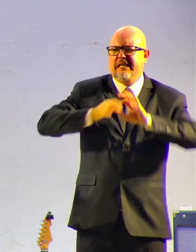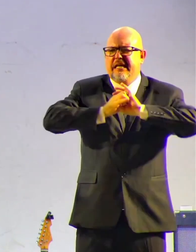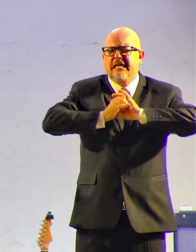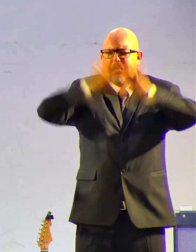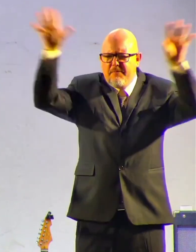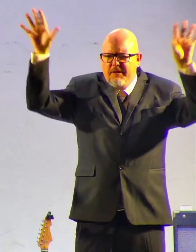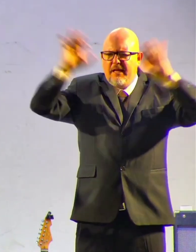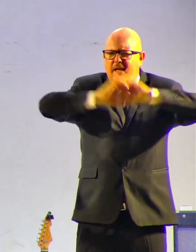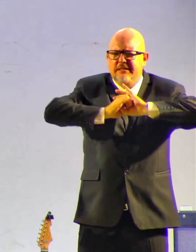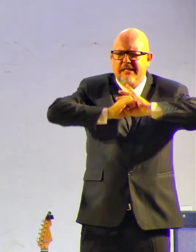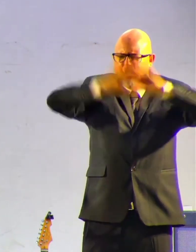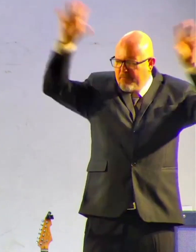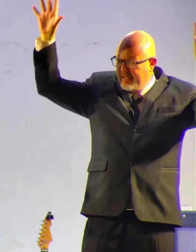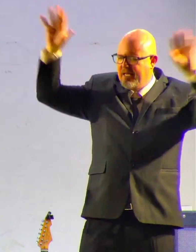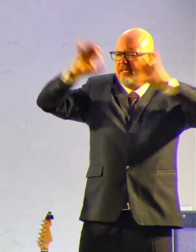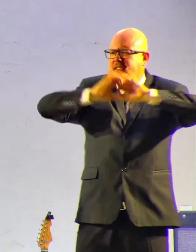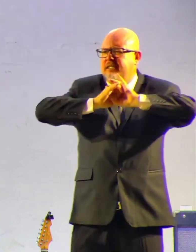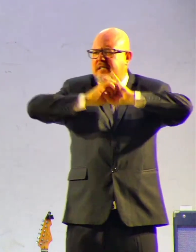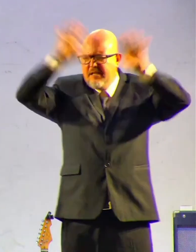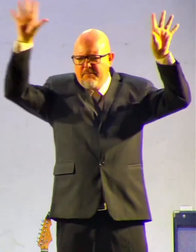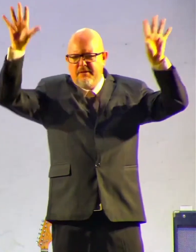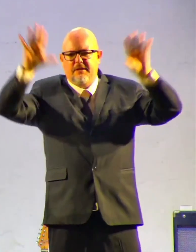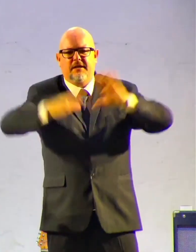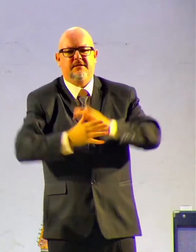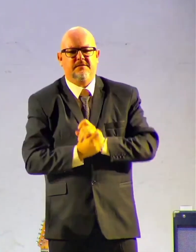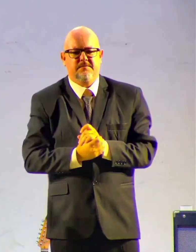liberdade, liberdade, liberdade."